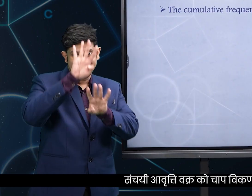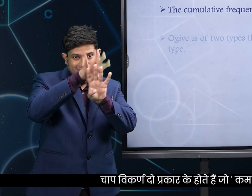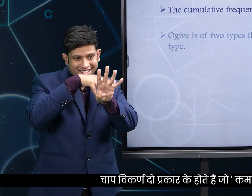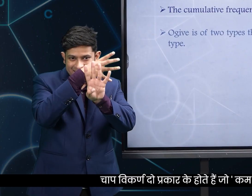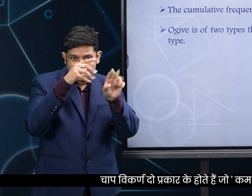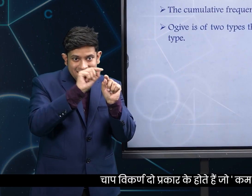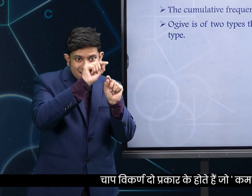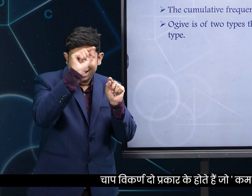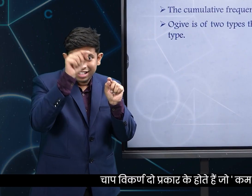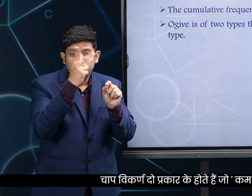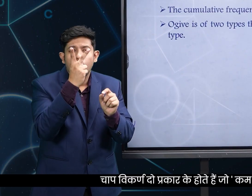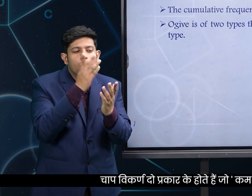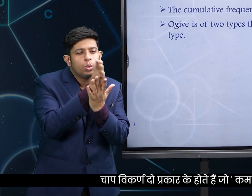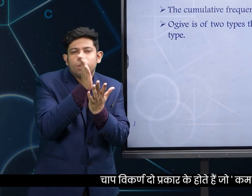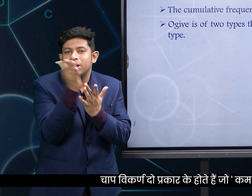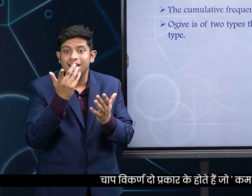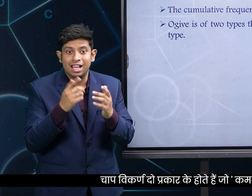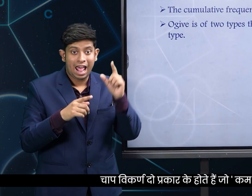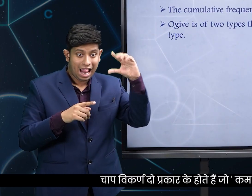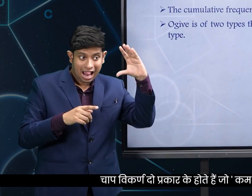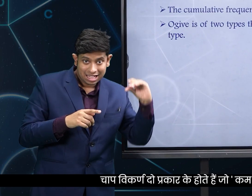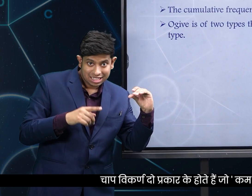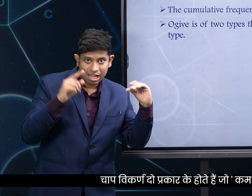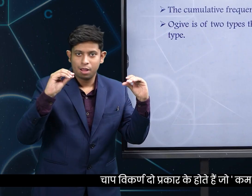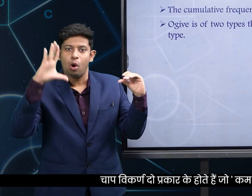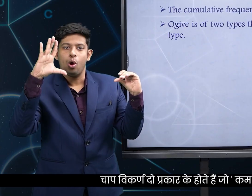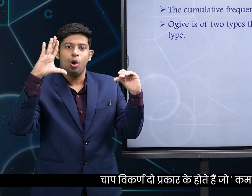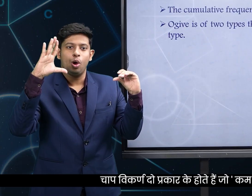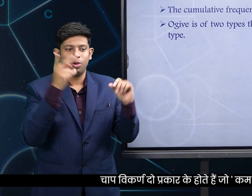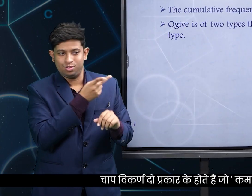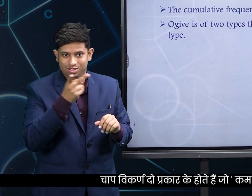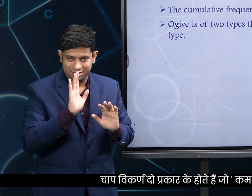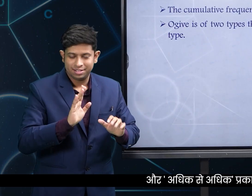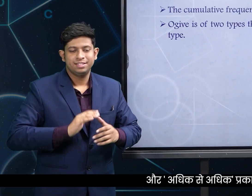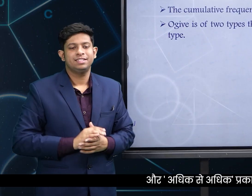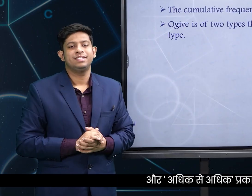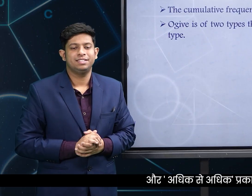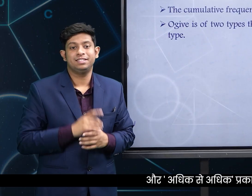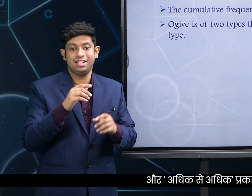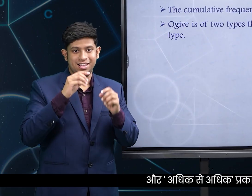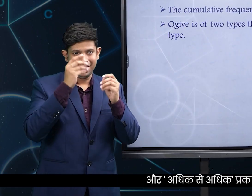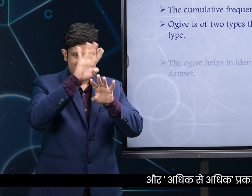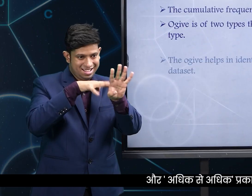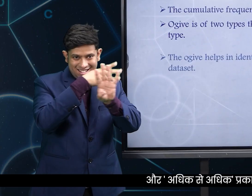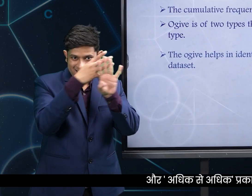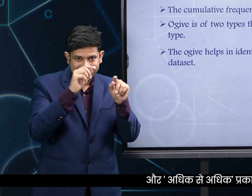2. चाप विकर्ण दो प्रकार के होते हैं, जो कम से कम प्रकार के होते हैं और अधिक से अधिक प्रकार के होते हैं।